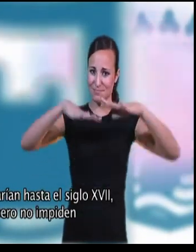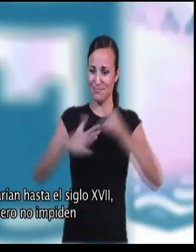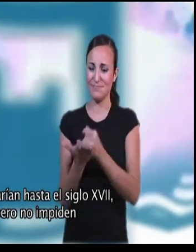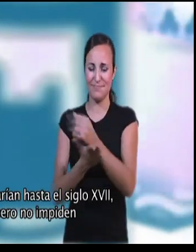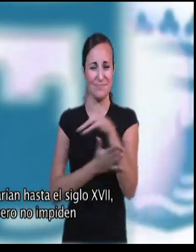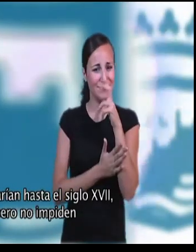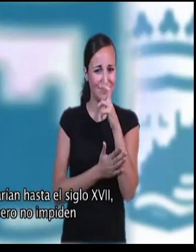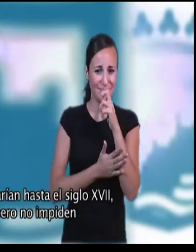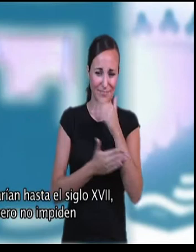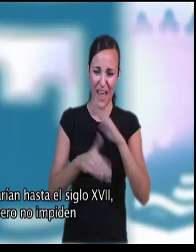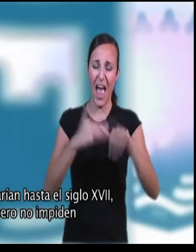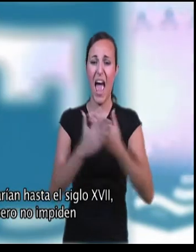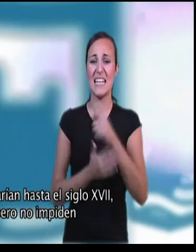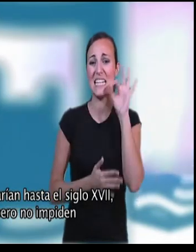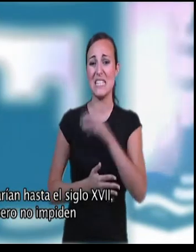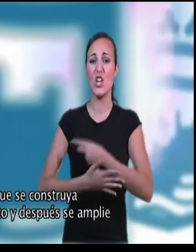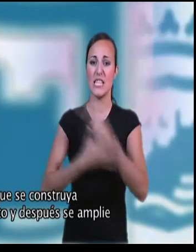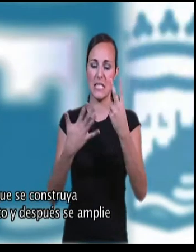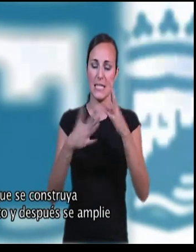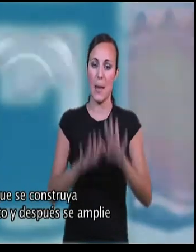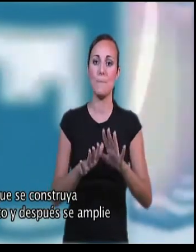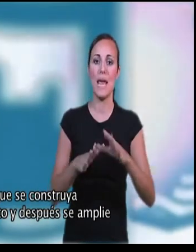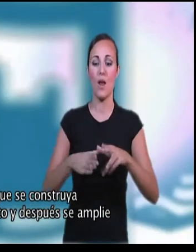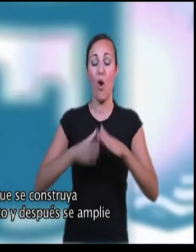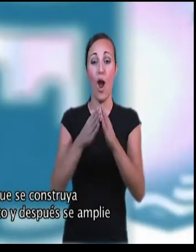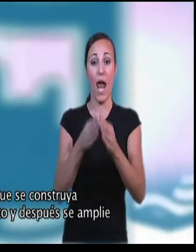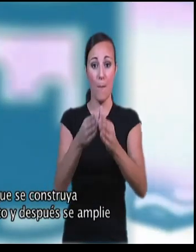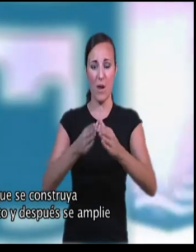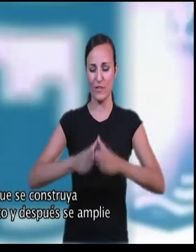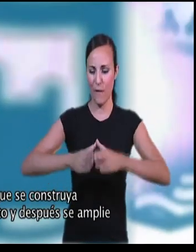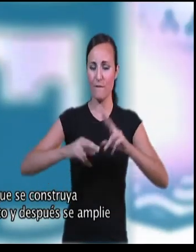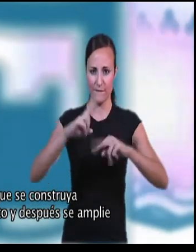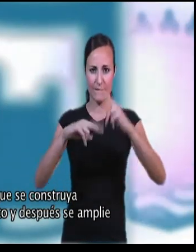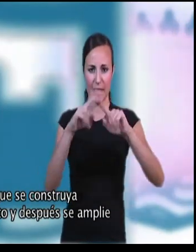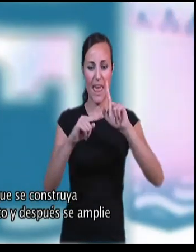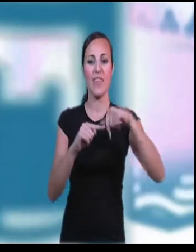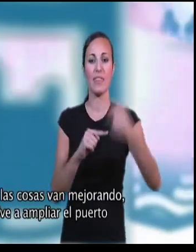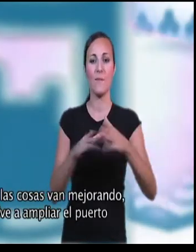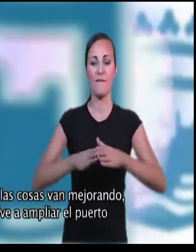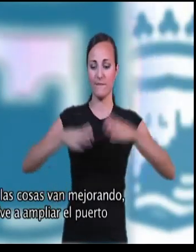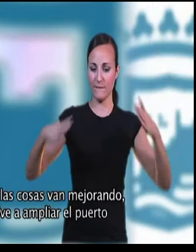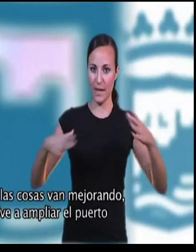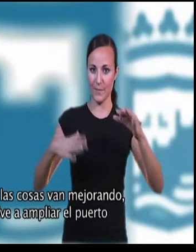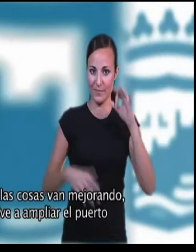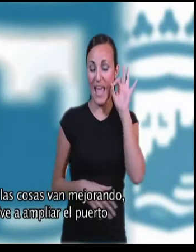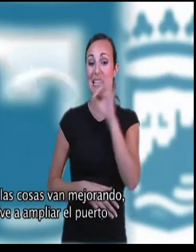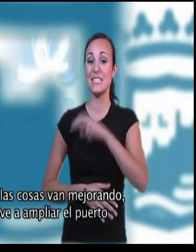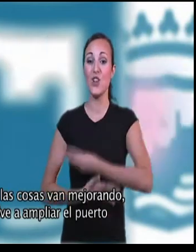siglo XVII, pero que no impiden que se construya el puerto y después se amplíe. En el 18 las cosas van